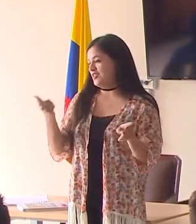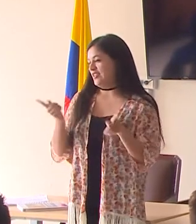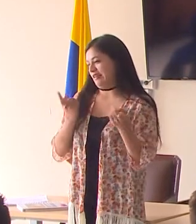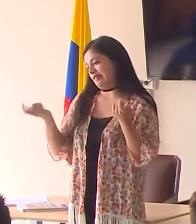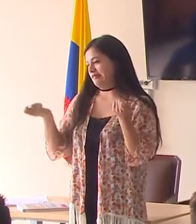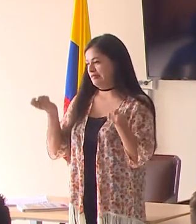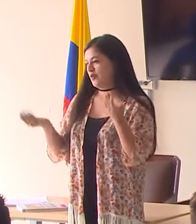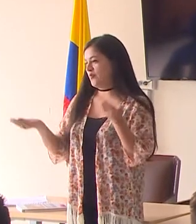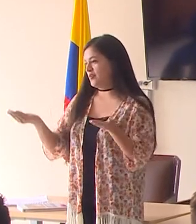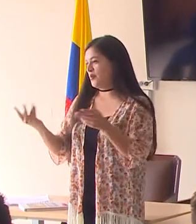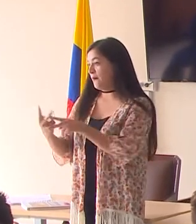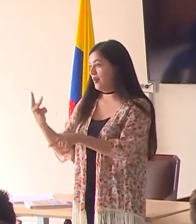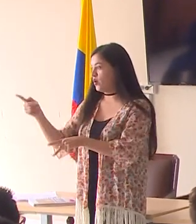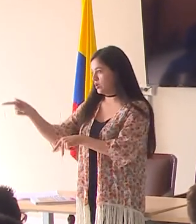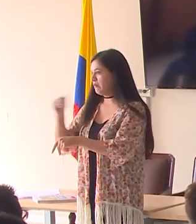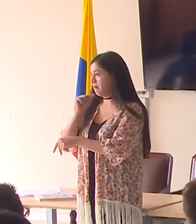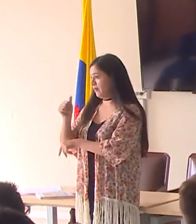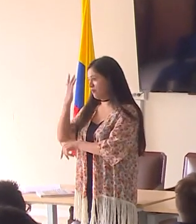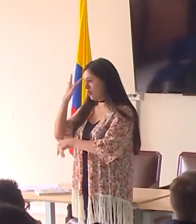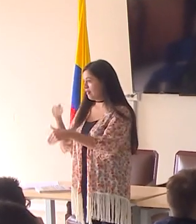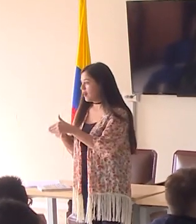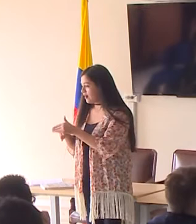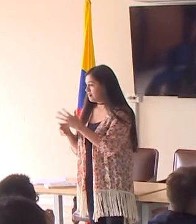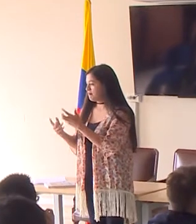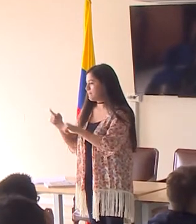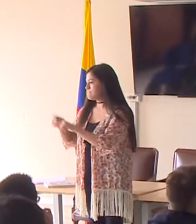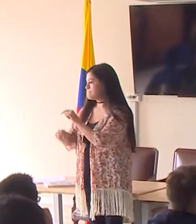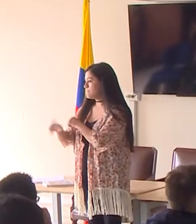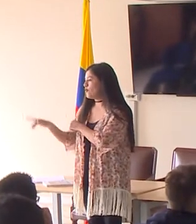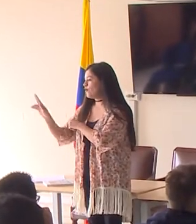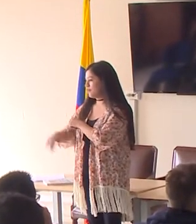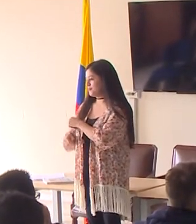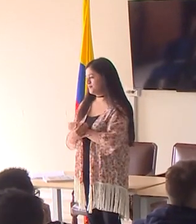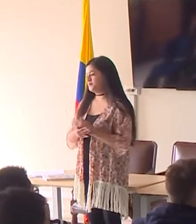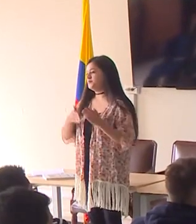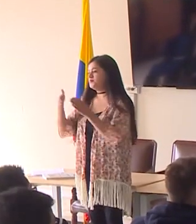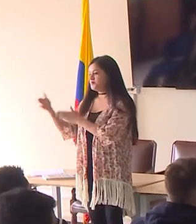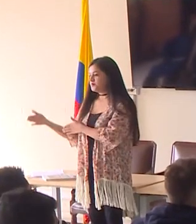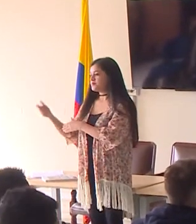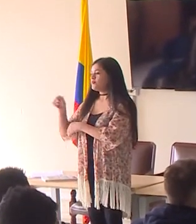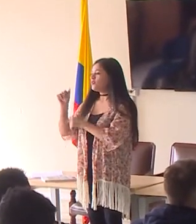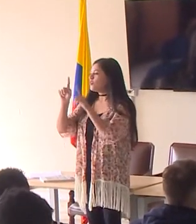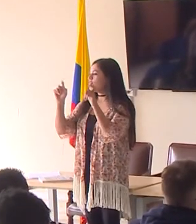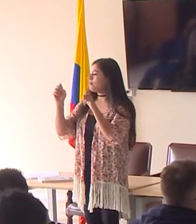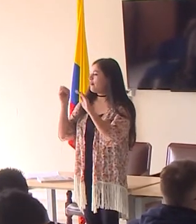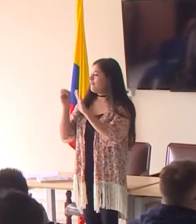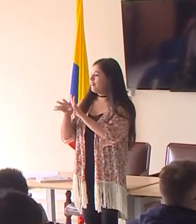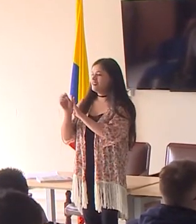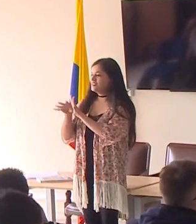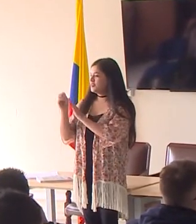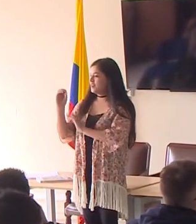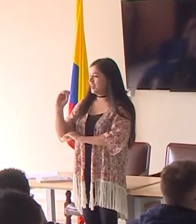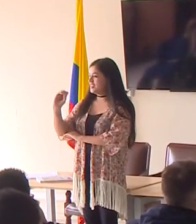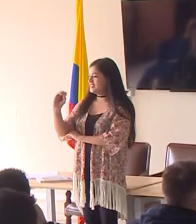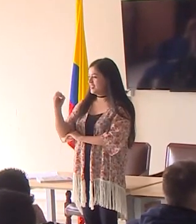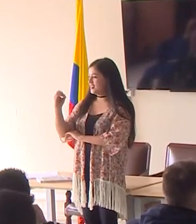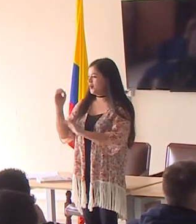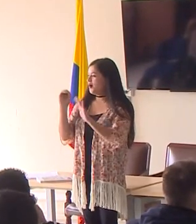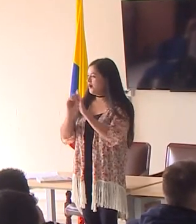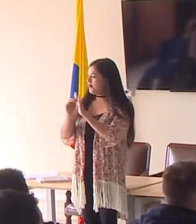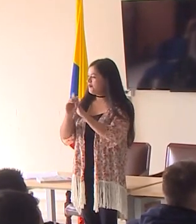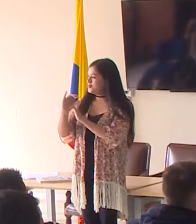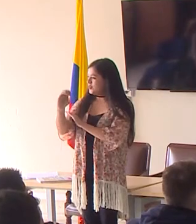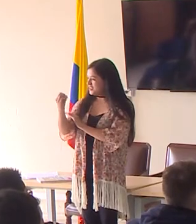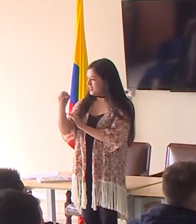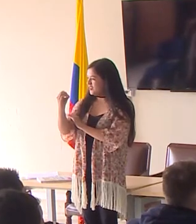poco el debate basura cero se quedó en su momento en el tema de reciclaje de cómo